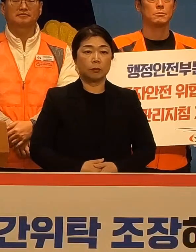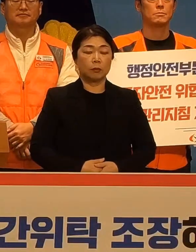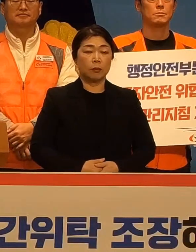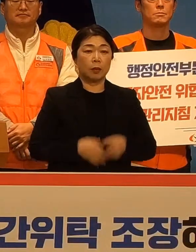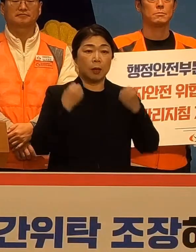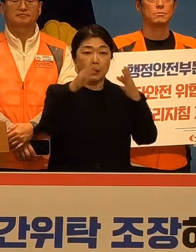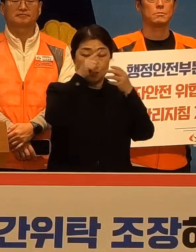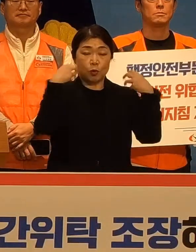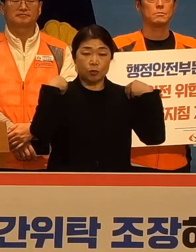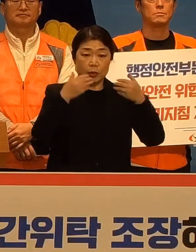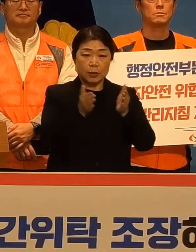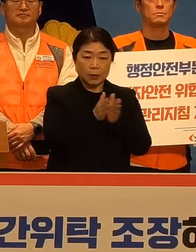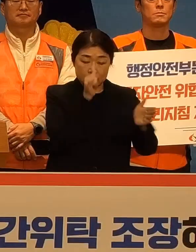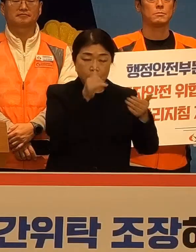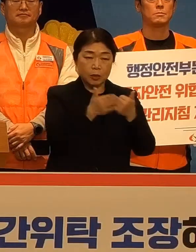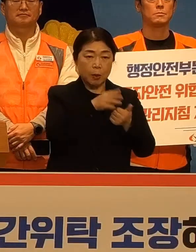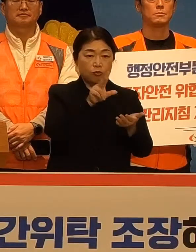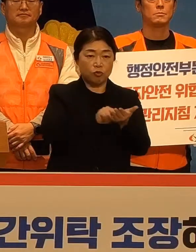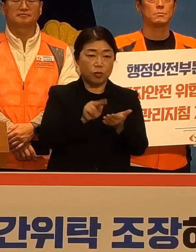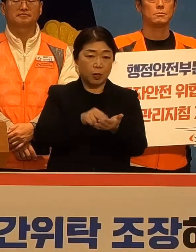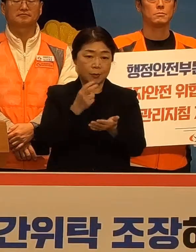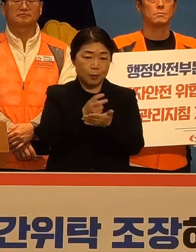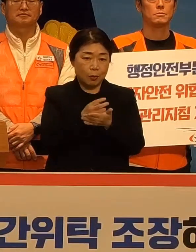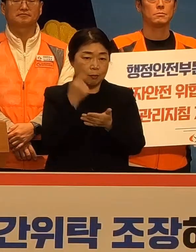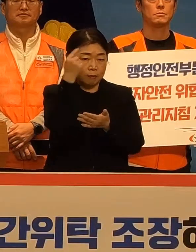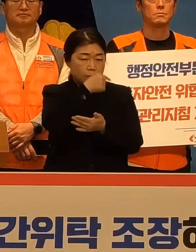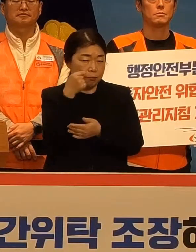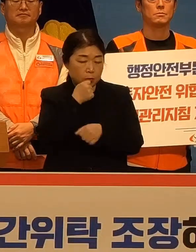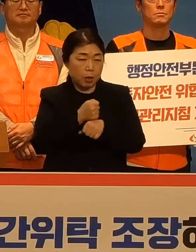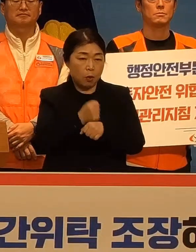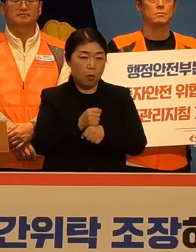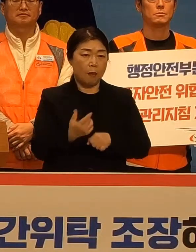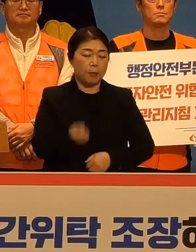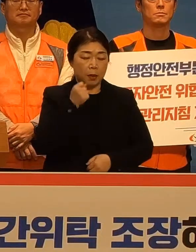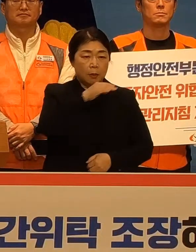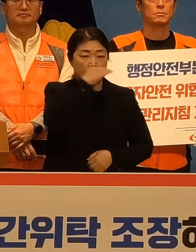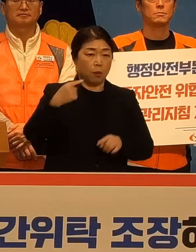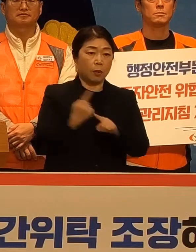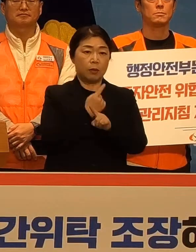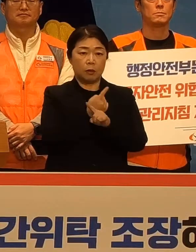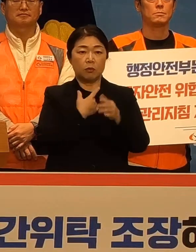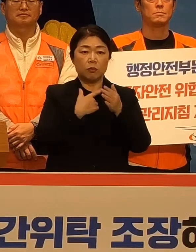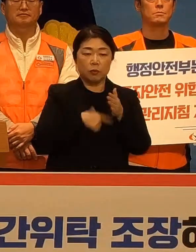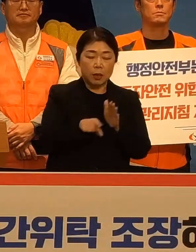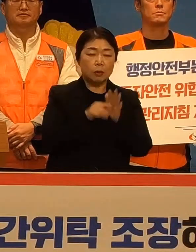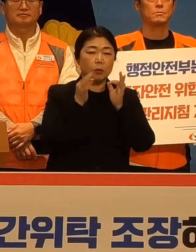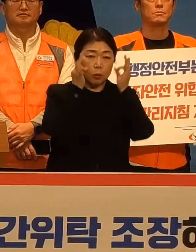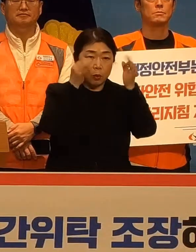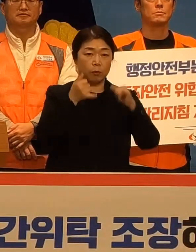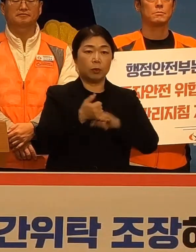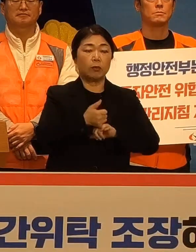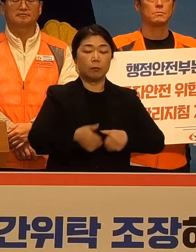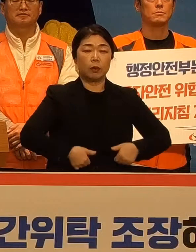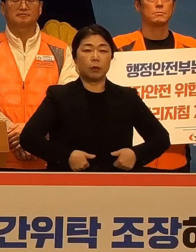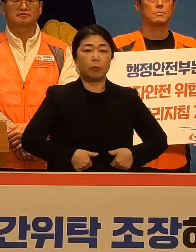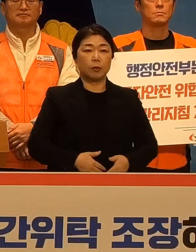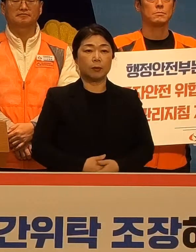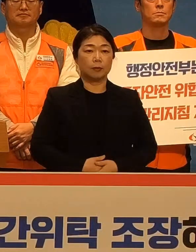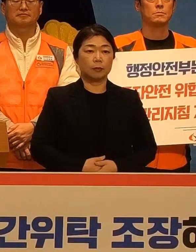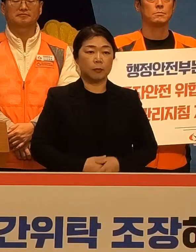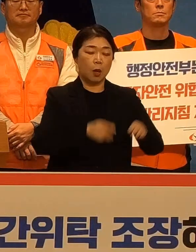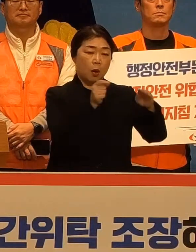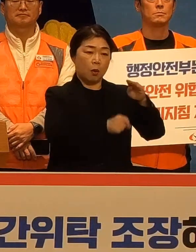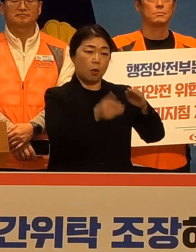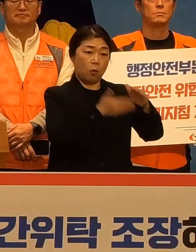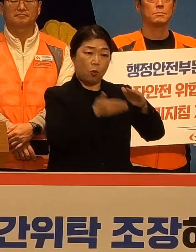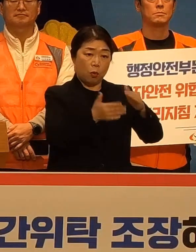출범한 만큼 문제되는 제도를 면밀히 검토하고 조속히 바로잡는 노력이 필요합니다. 공공을 위해